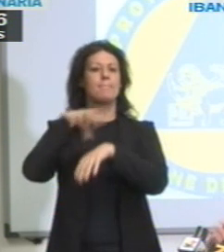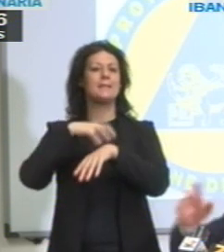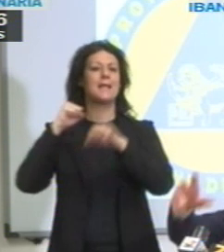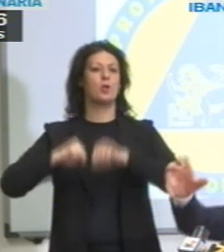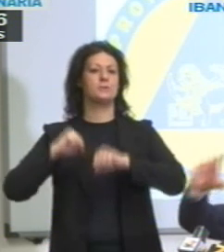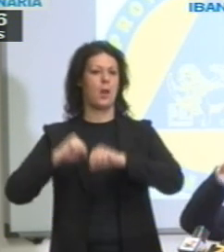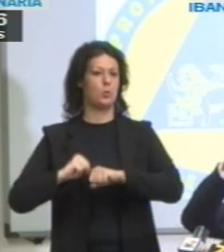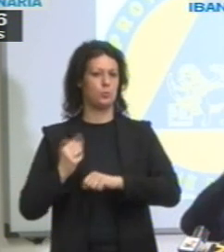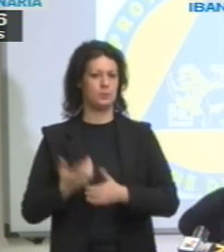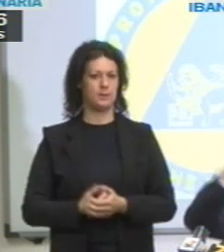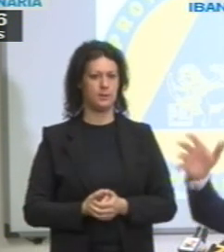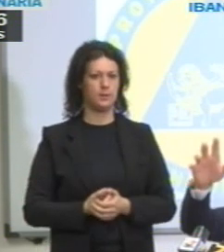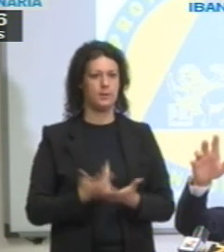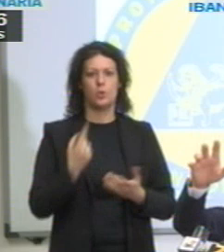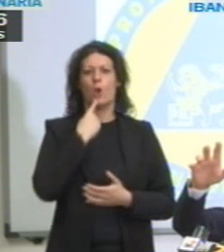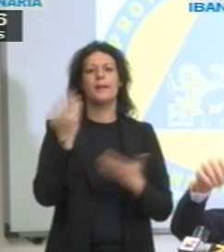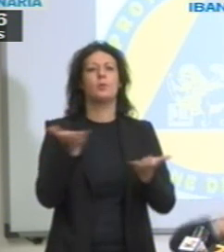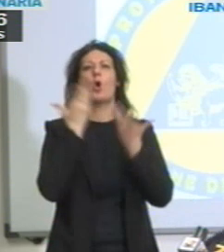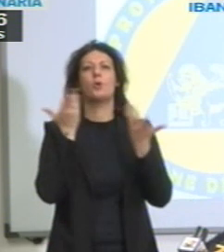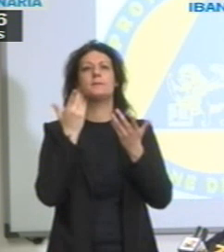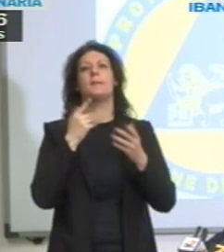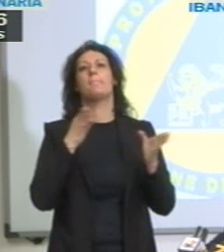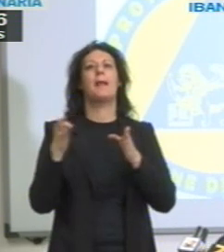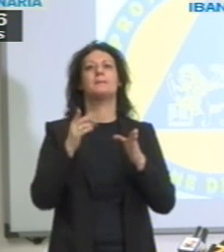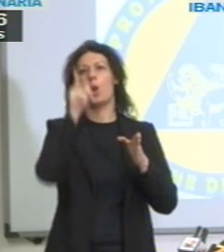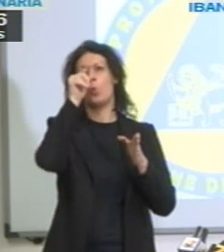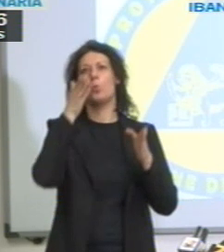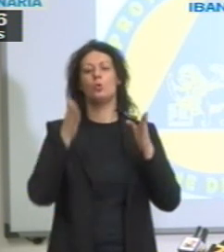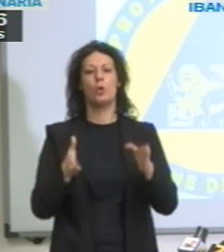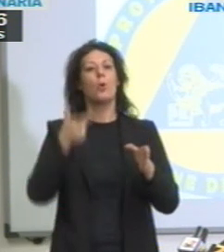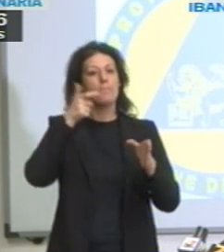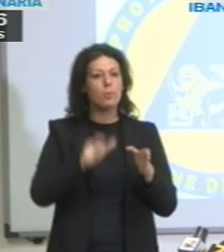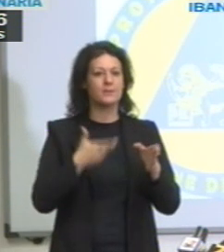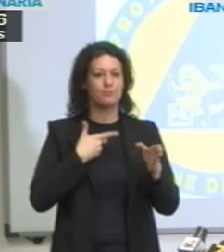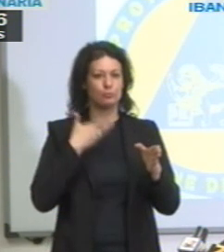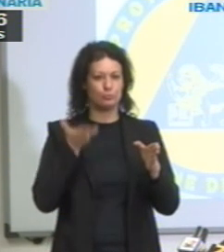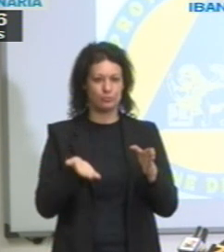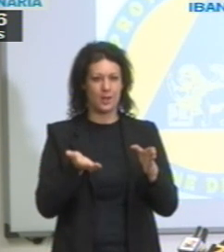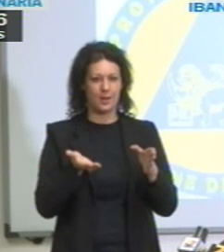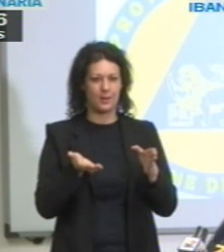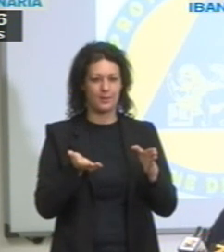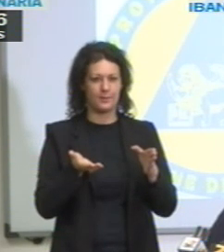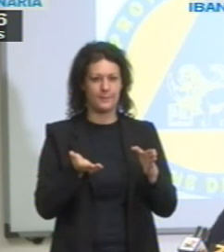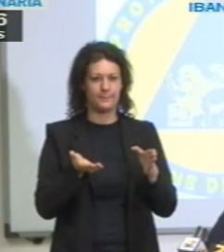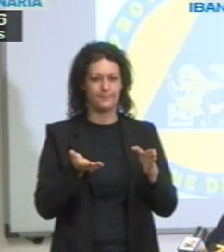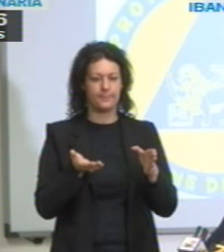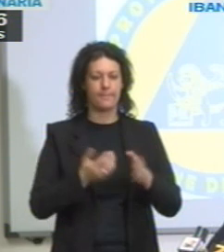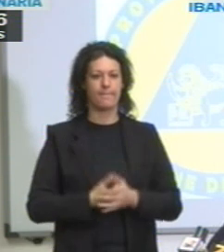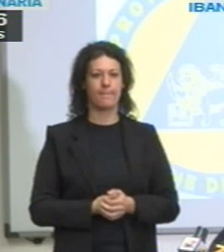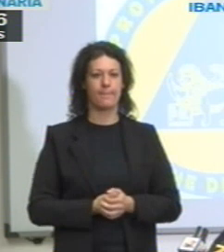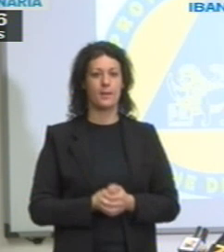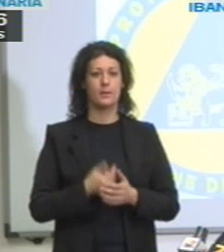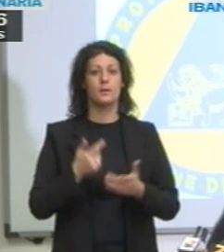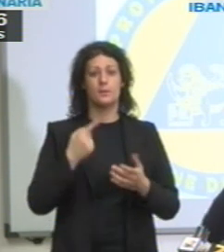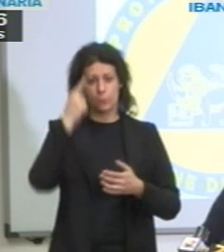detto boh, si fanno a luglio, punto e basta. C'era scritto, per cui dire che è un atto di irresponsabilità, no, poi immaginate se si